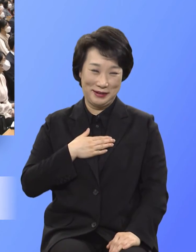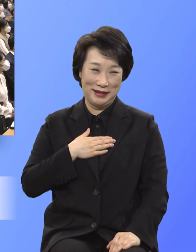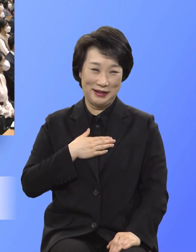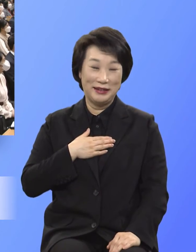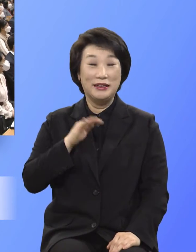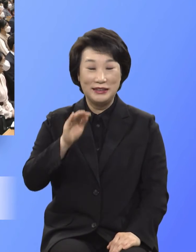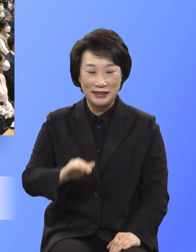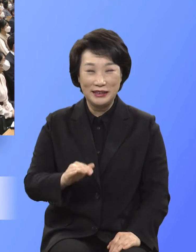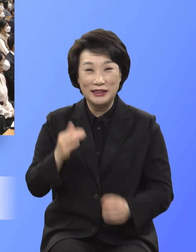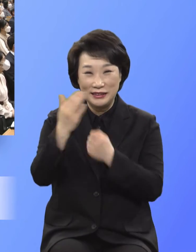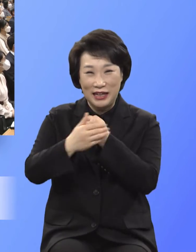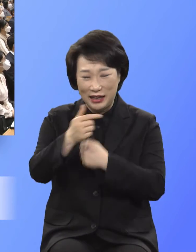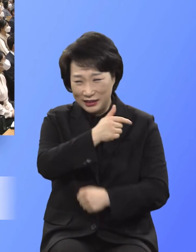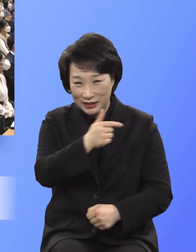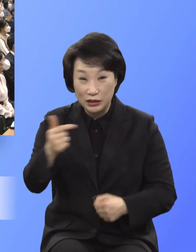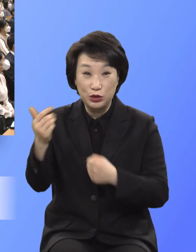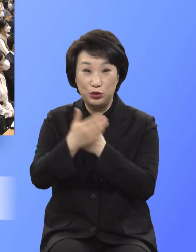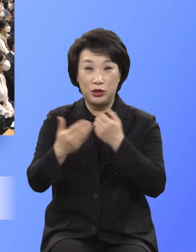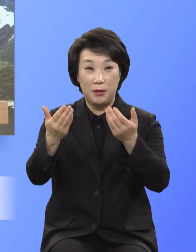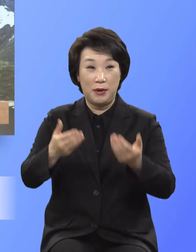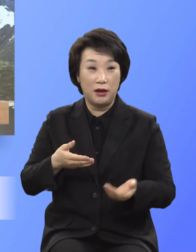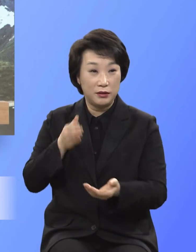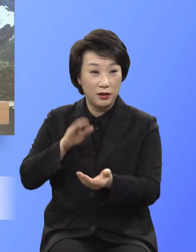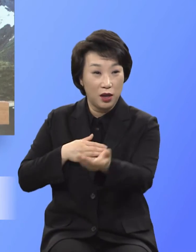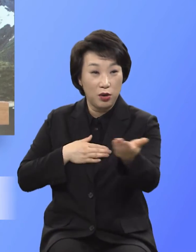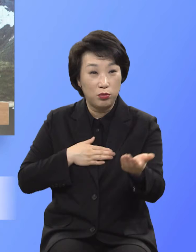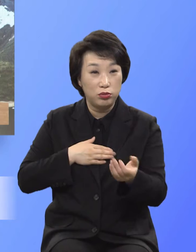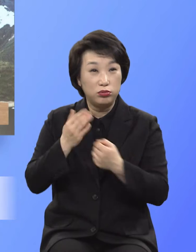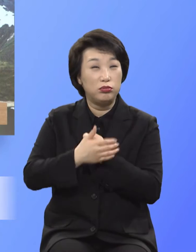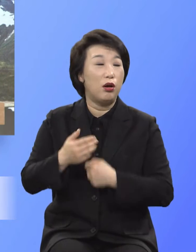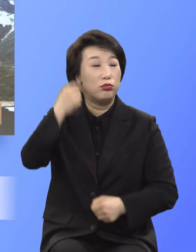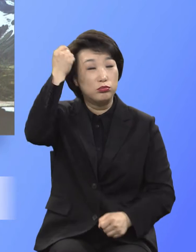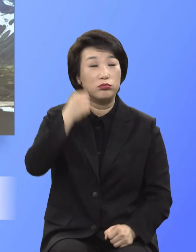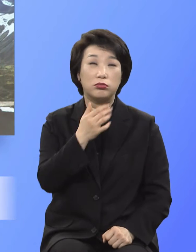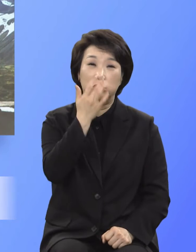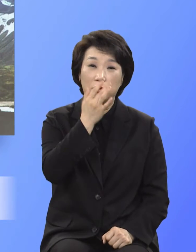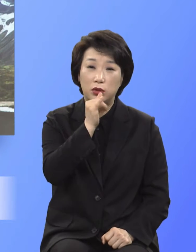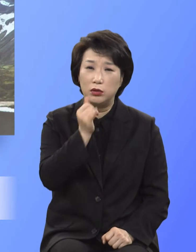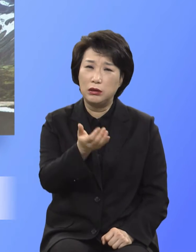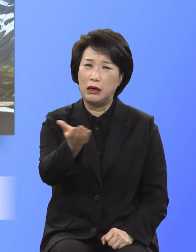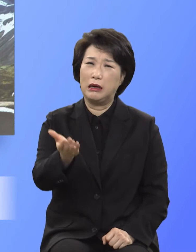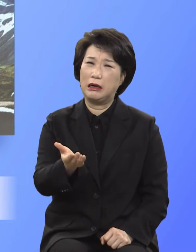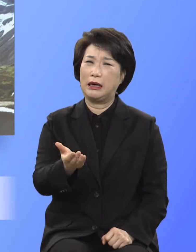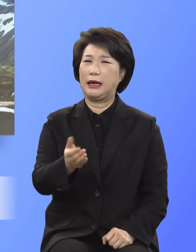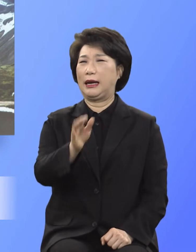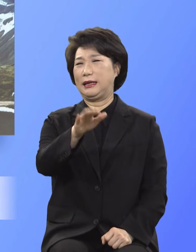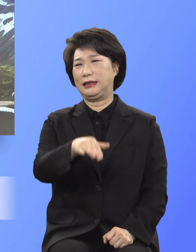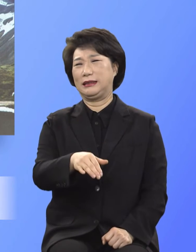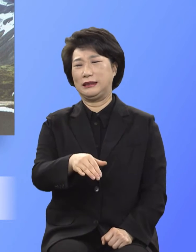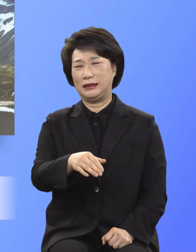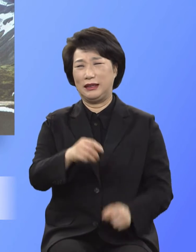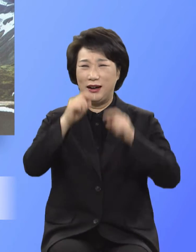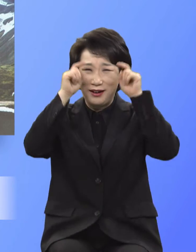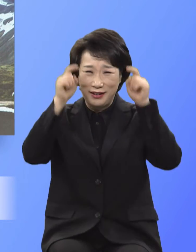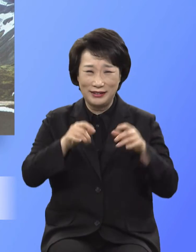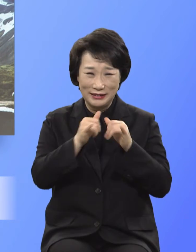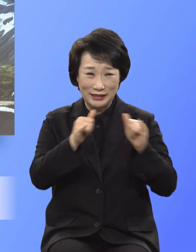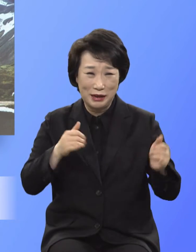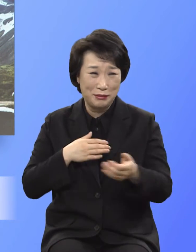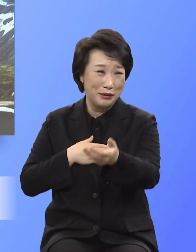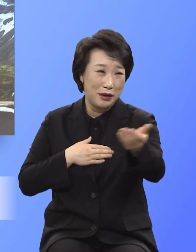이 큰 은혜를 여기지 못하는 아주 미련한